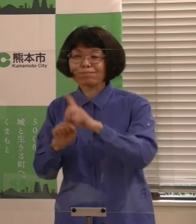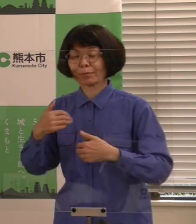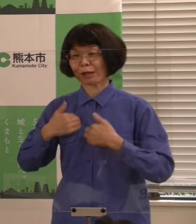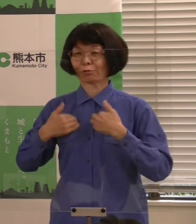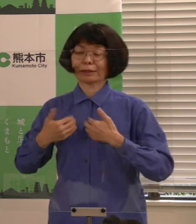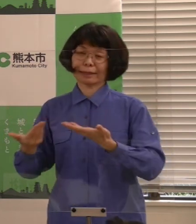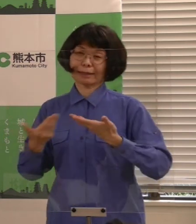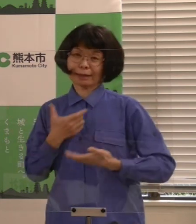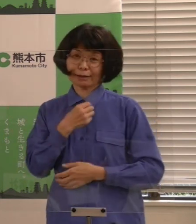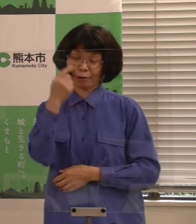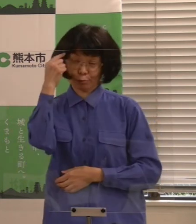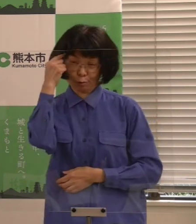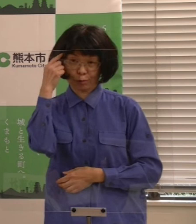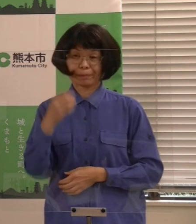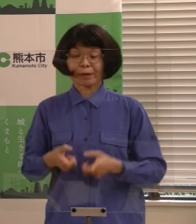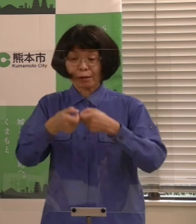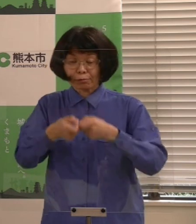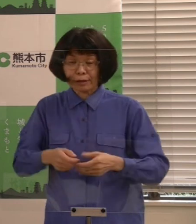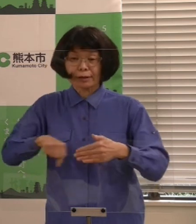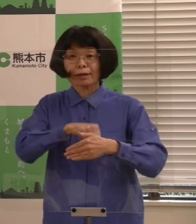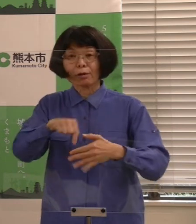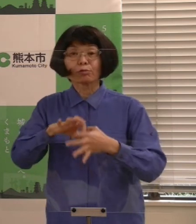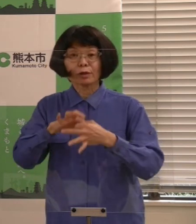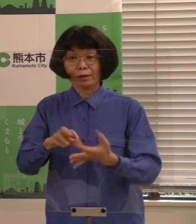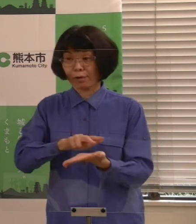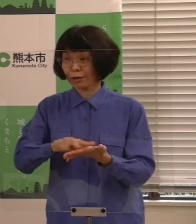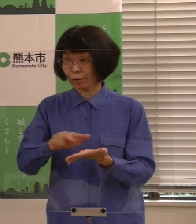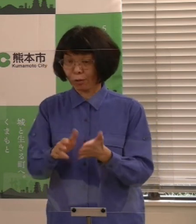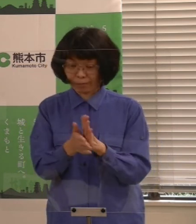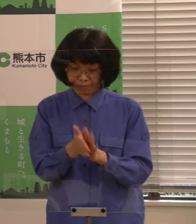ただきたいというふうに思います。詳細につきましてはお手元の資料をご確認ください。